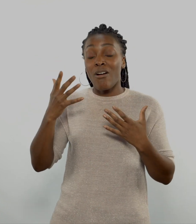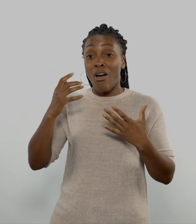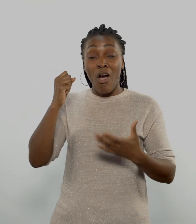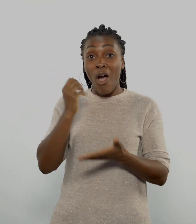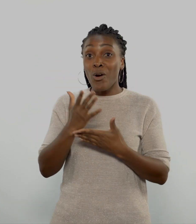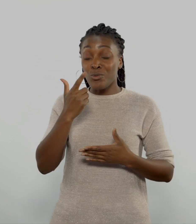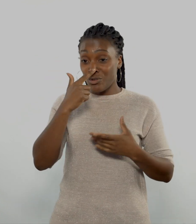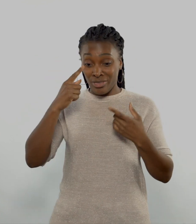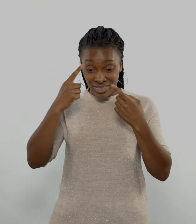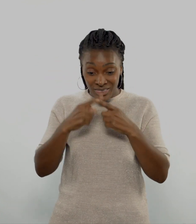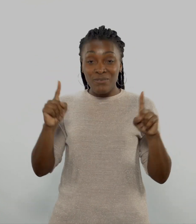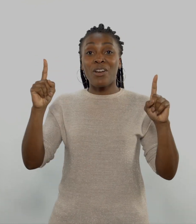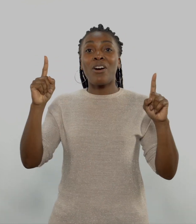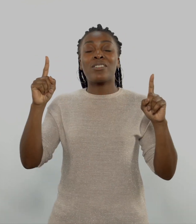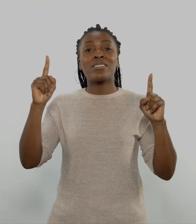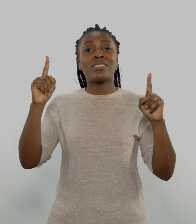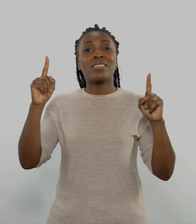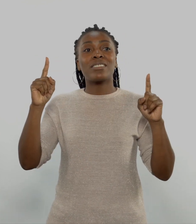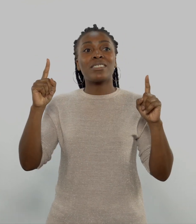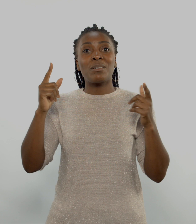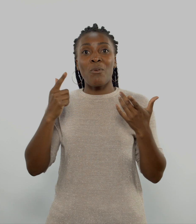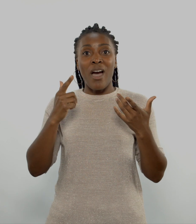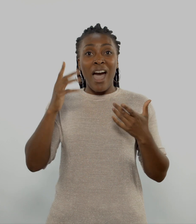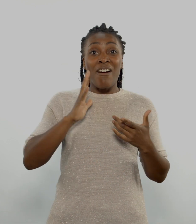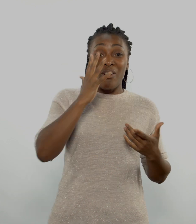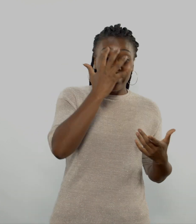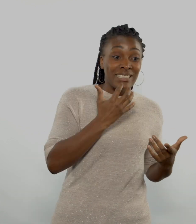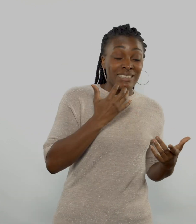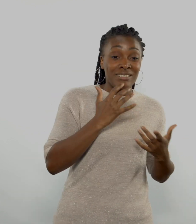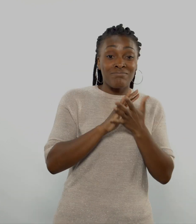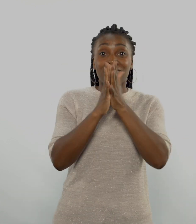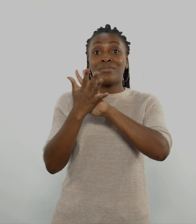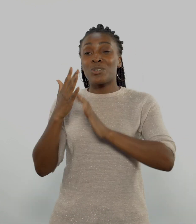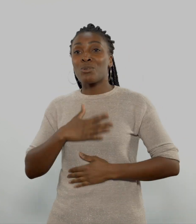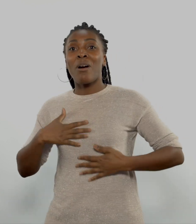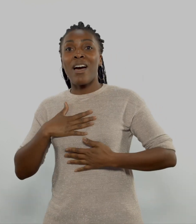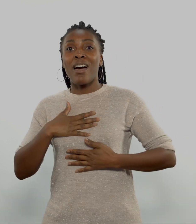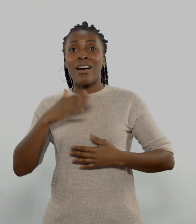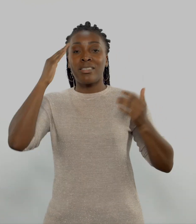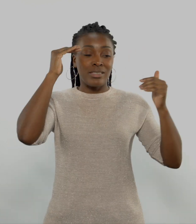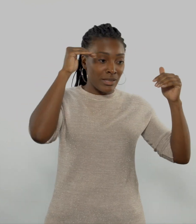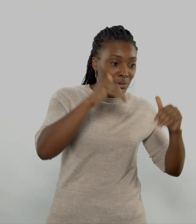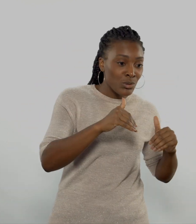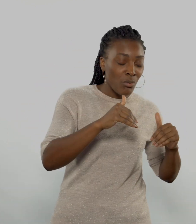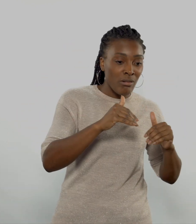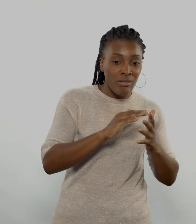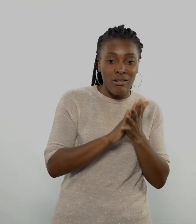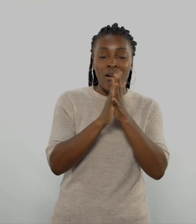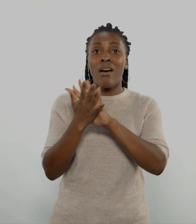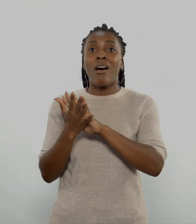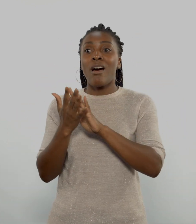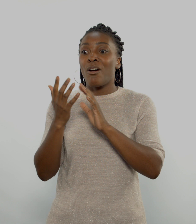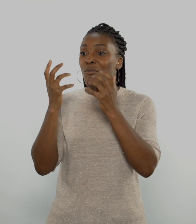au lendemain, j'ai senti la différence. Je suis passé de la tristesse à la joie. Je suis passé de la dépression